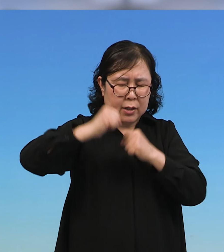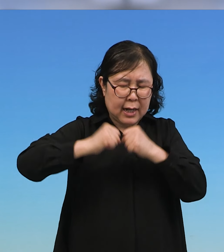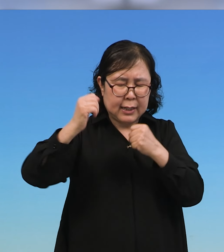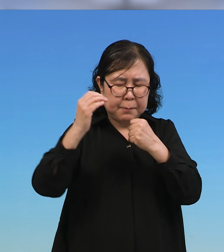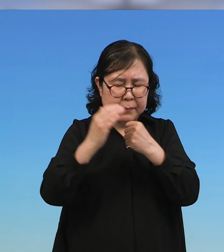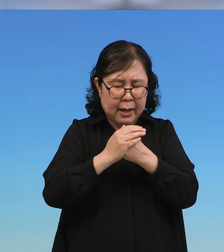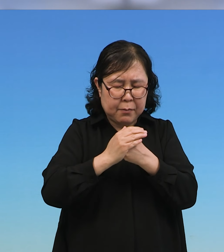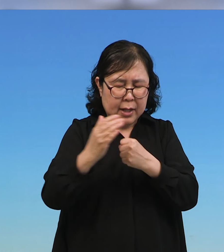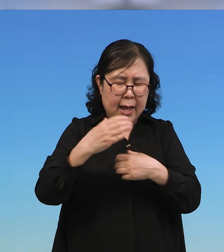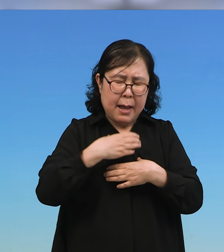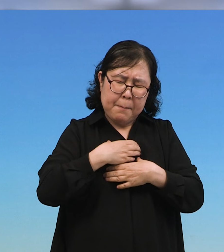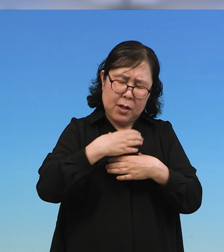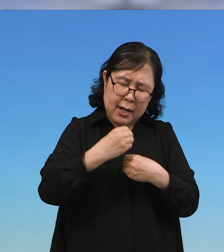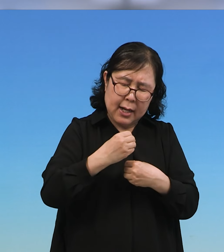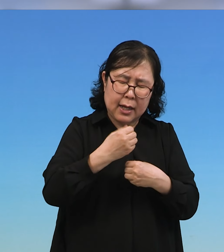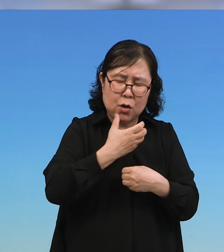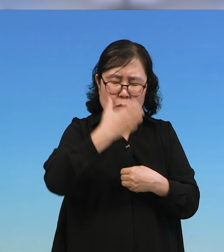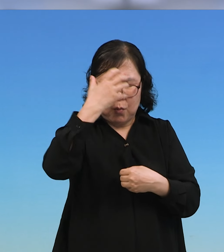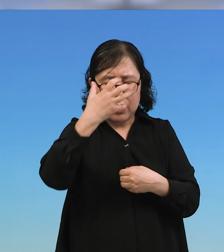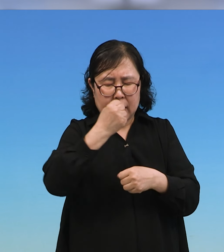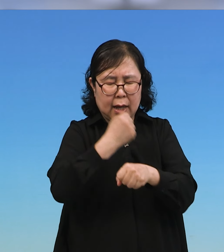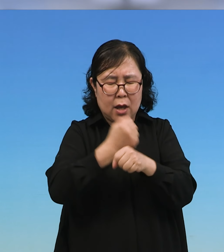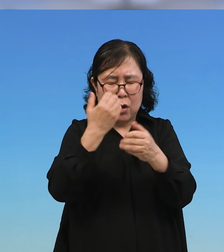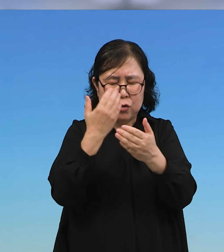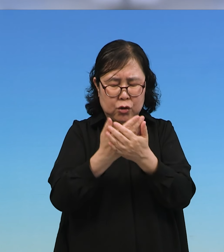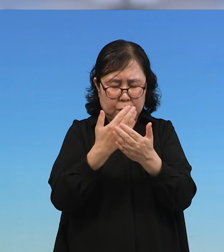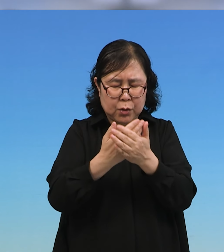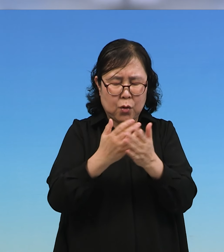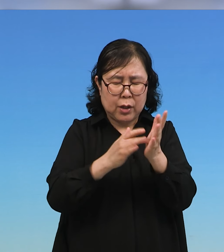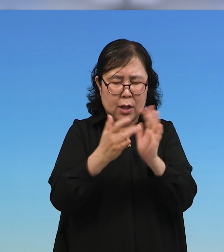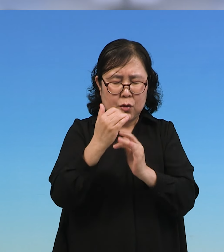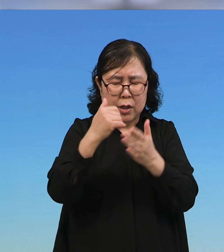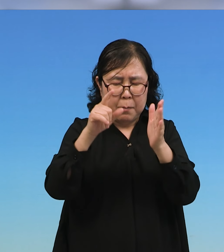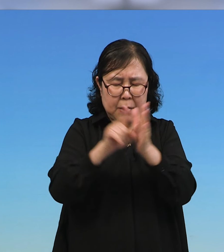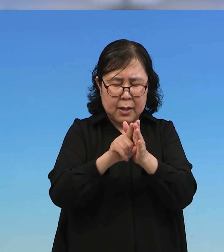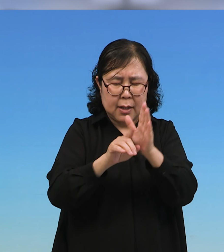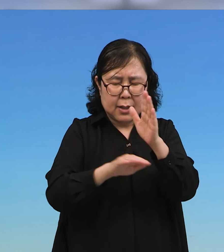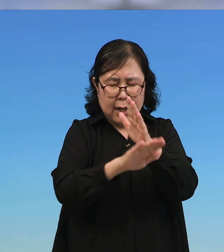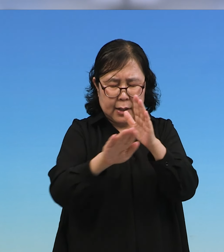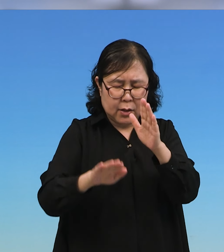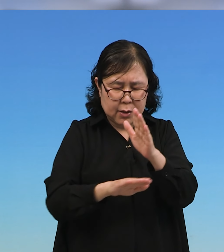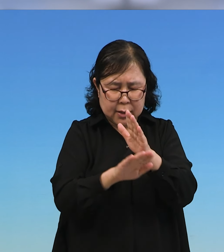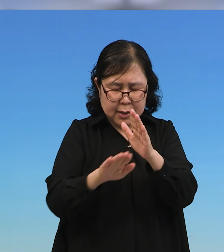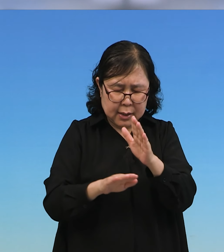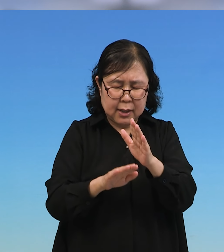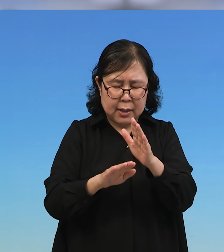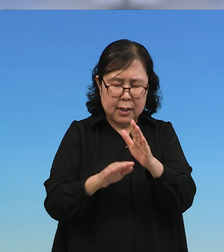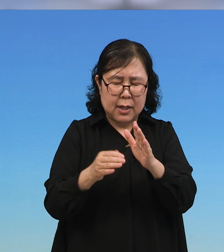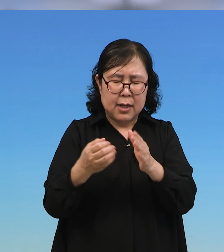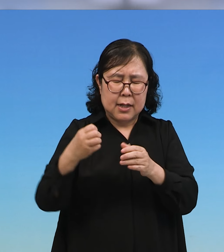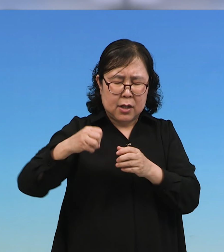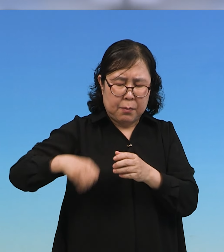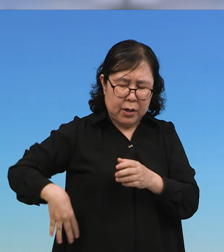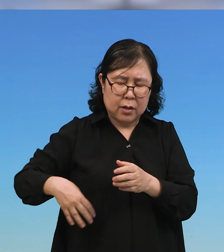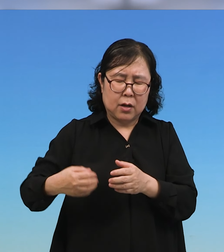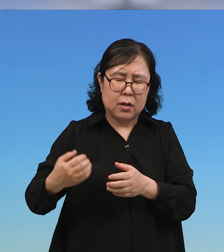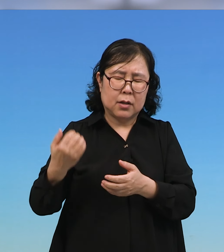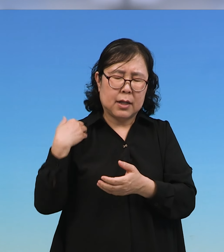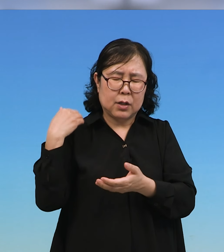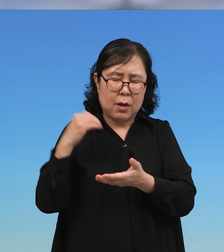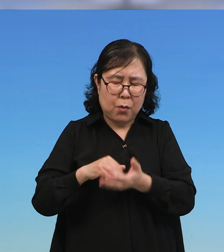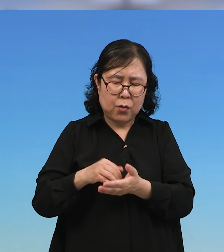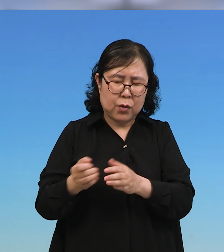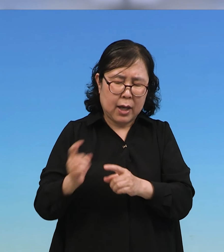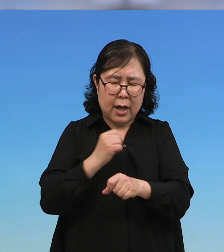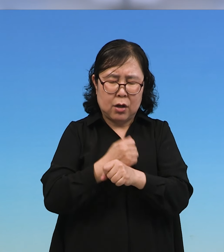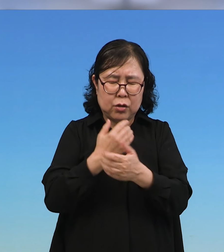예수 믿는 가정들이 놓치고 있는 잃어버린 것들을 되찾을 수 있도록 함께하여 주시옵소서. 오늘 예배